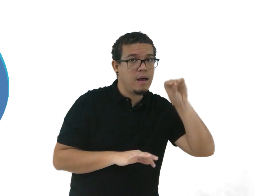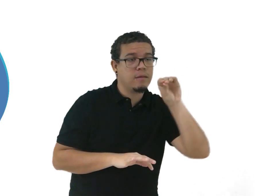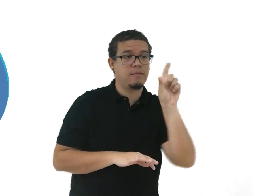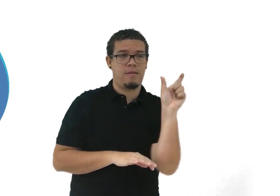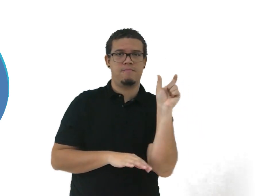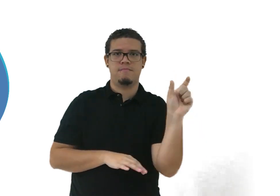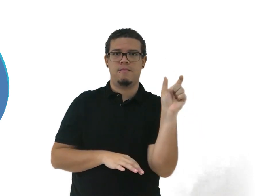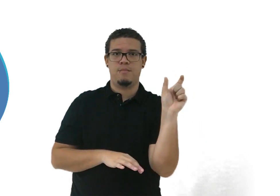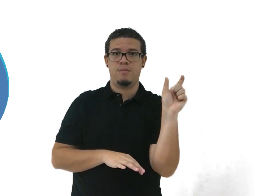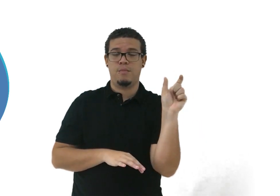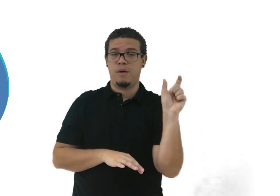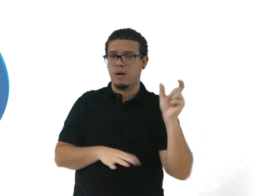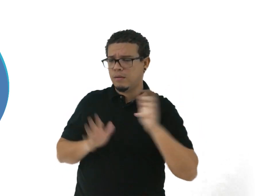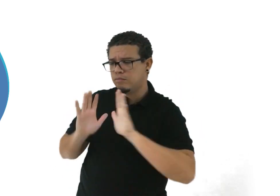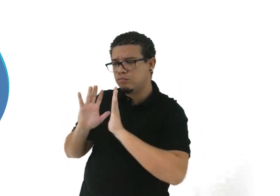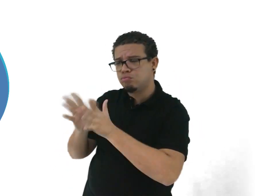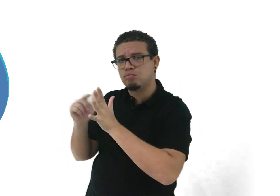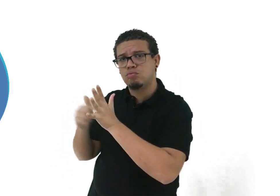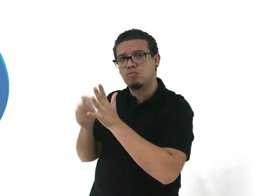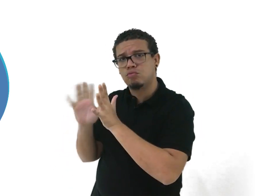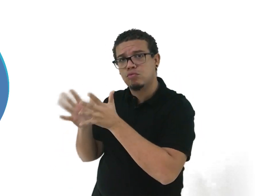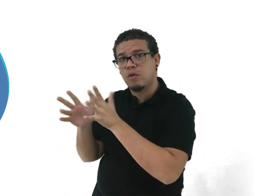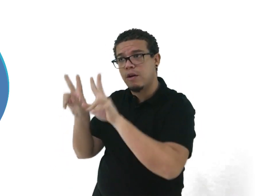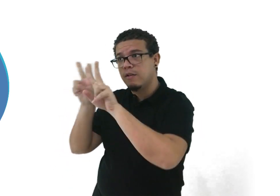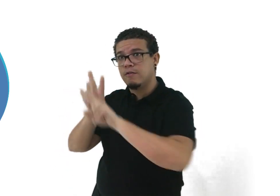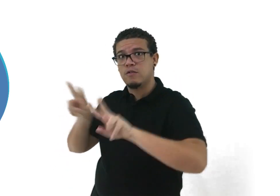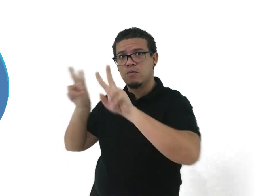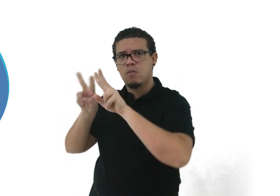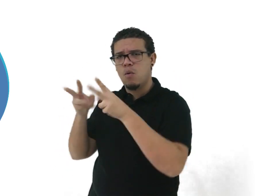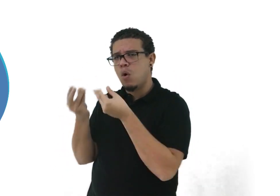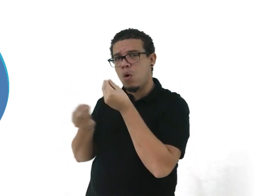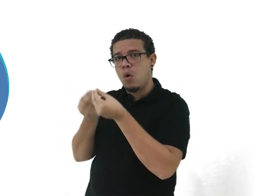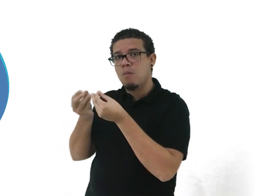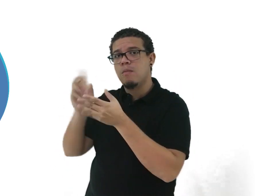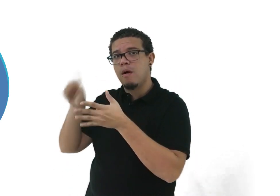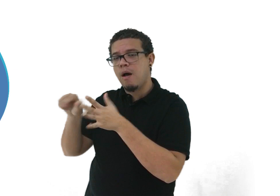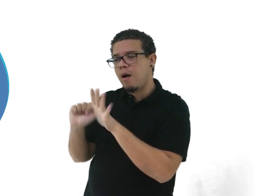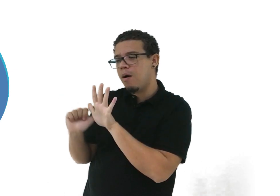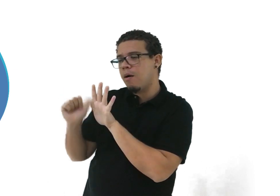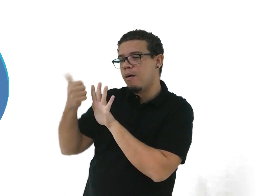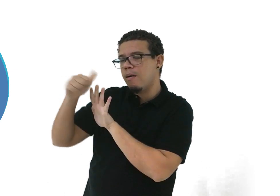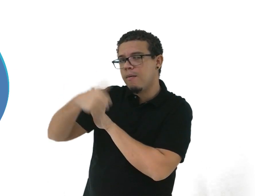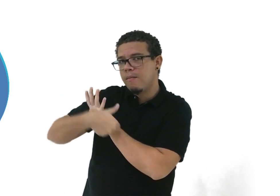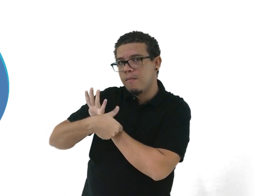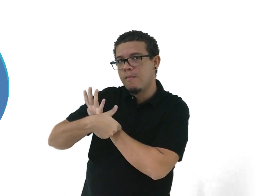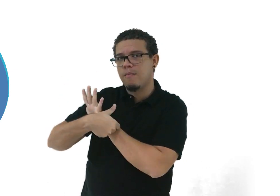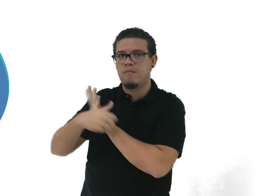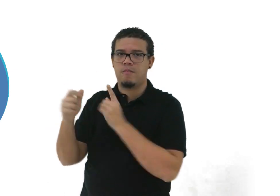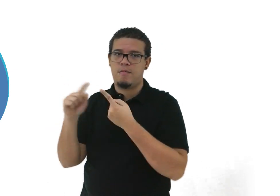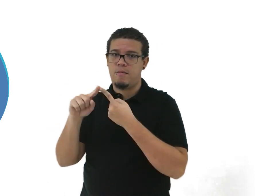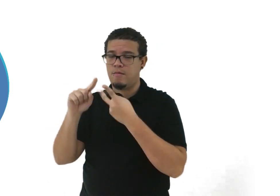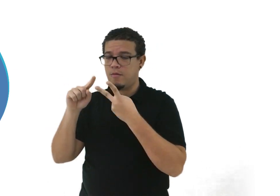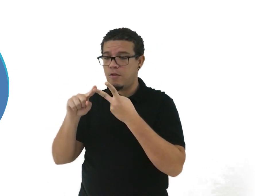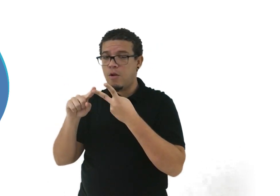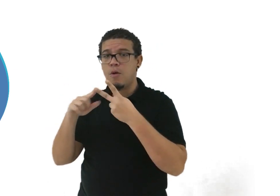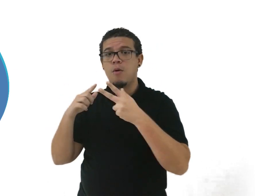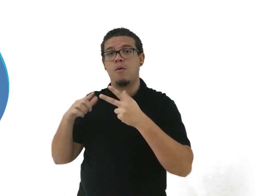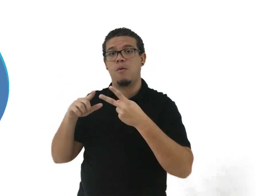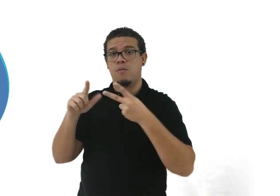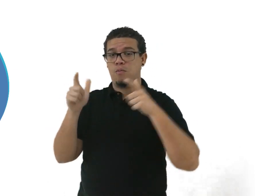fonética. Estuda na oralidade, na palavra e na língua de sinais também é o estudo por